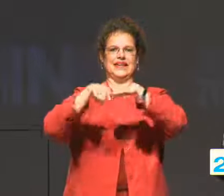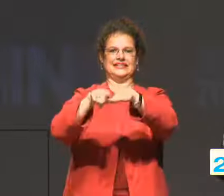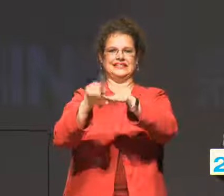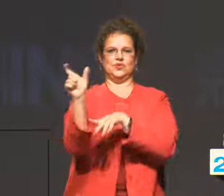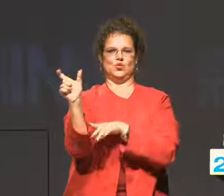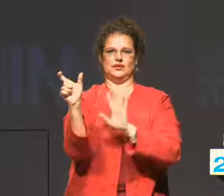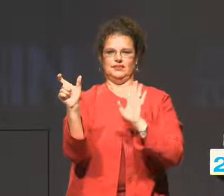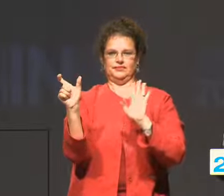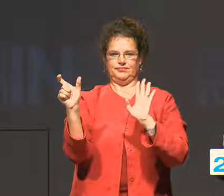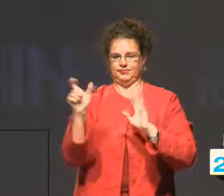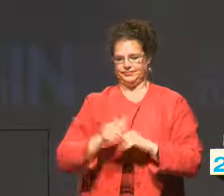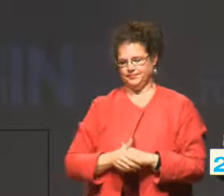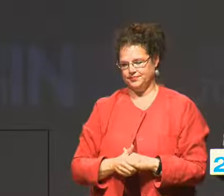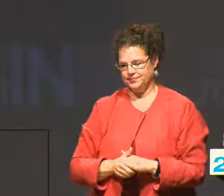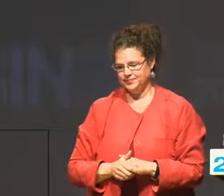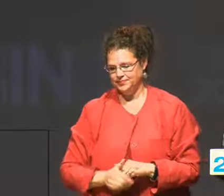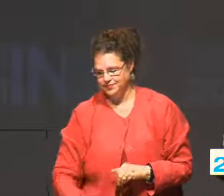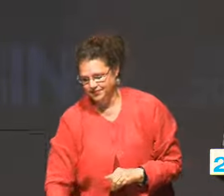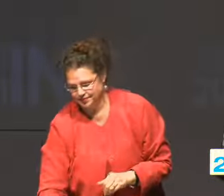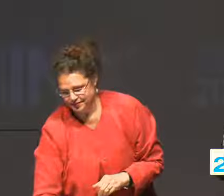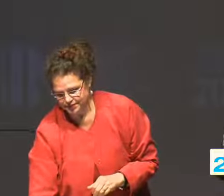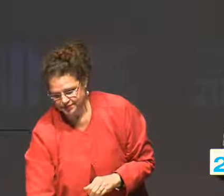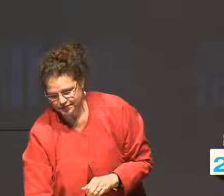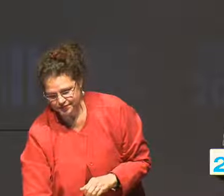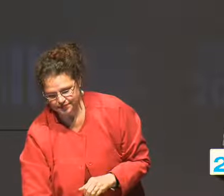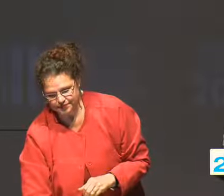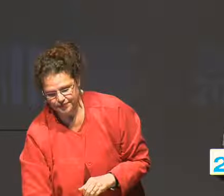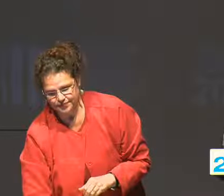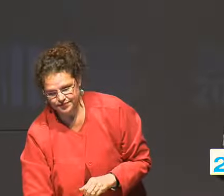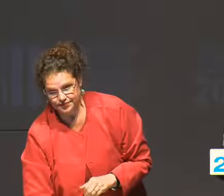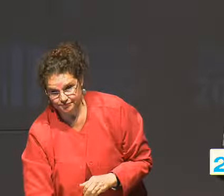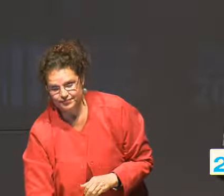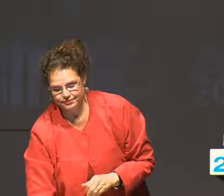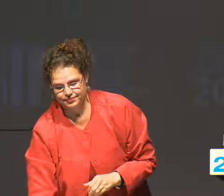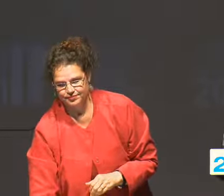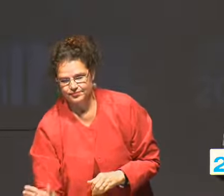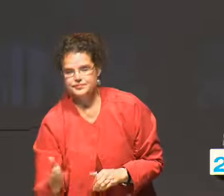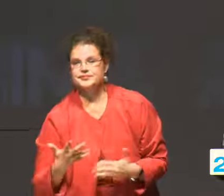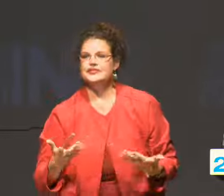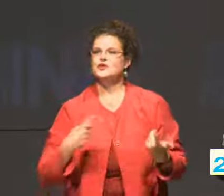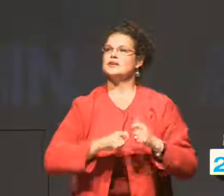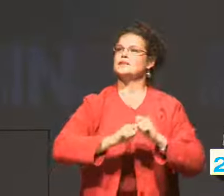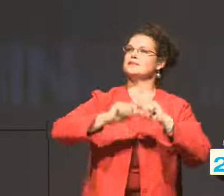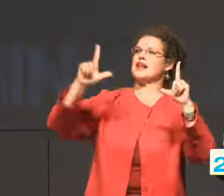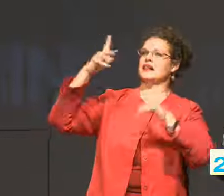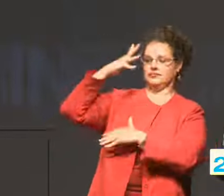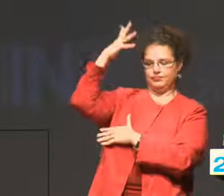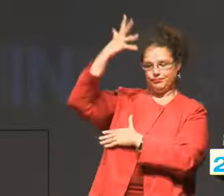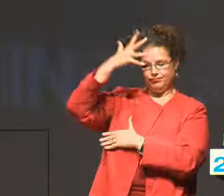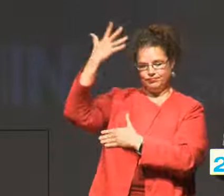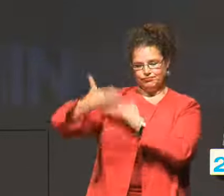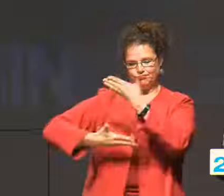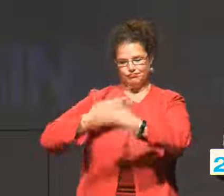nur diese Integration so zu verstehen, dass es nur in einem schulischen, in einem pädagogischen